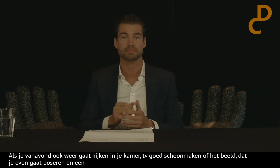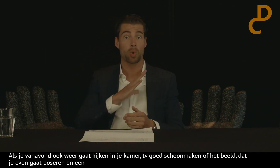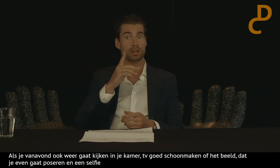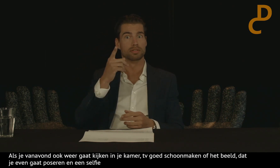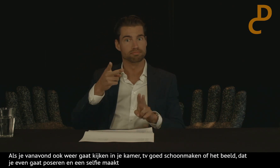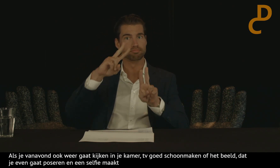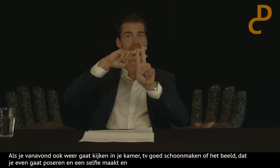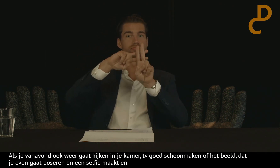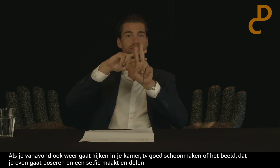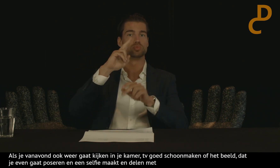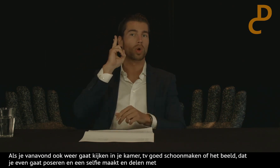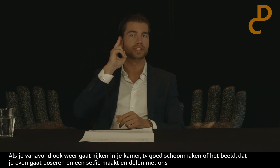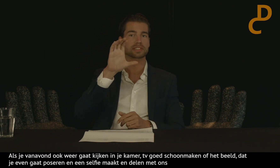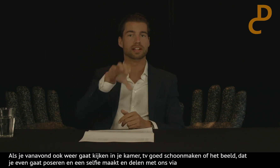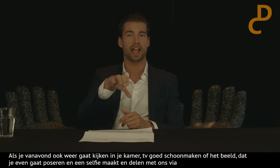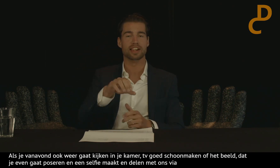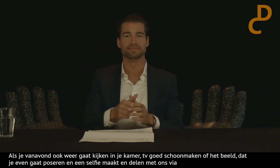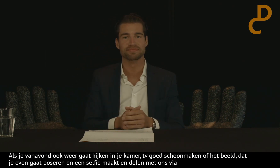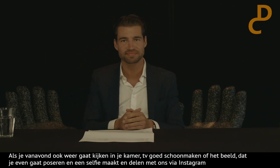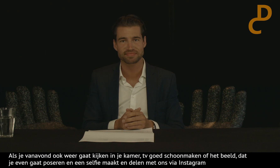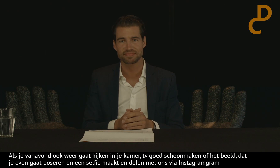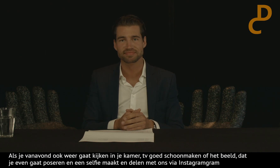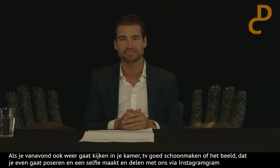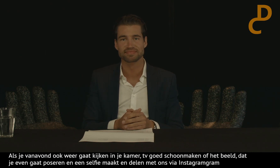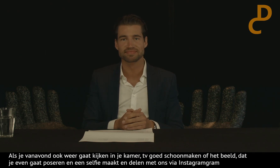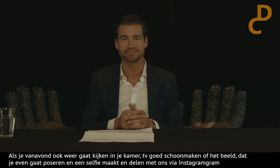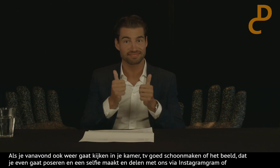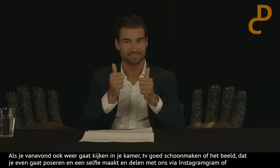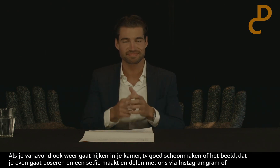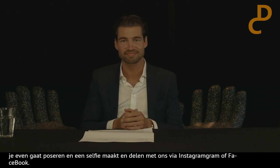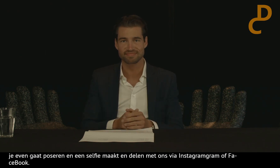Facebook. En ook nog hashtag DoofCentraal erbij. Ja?